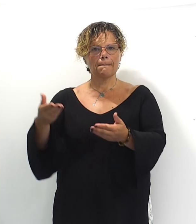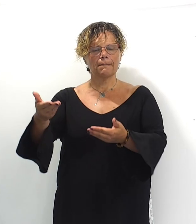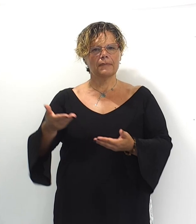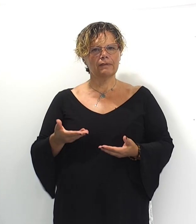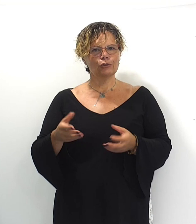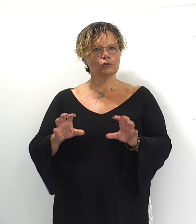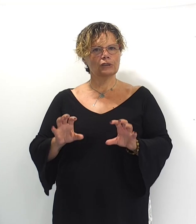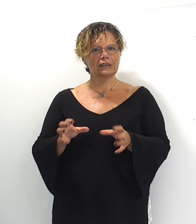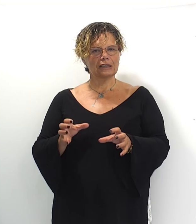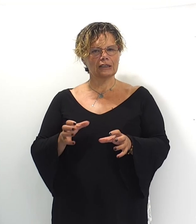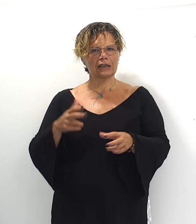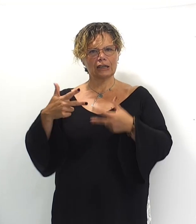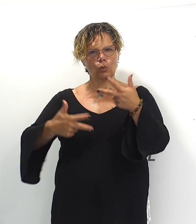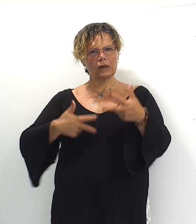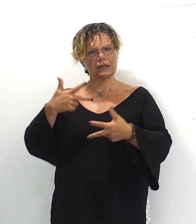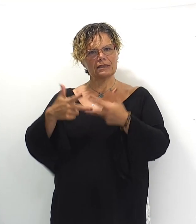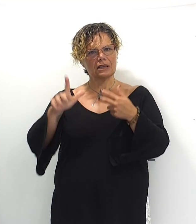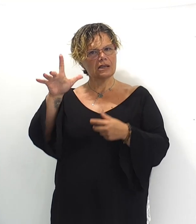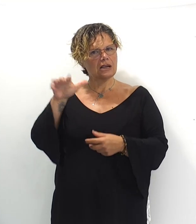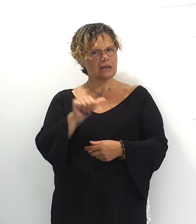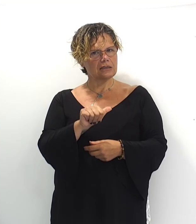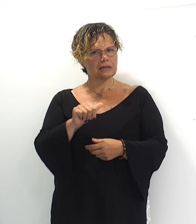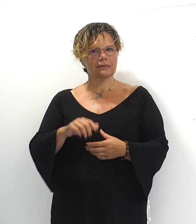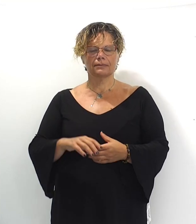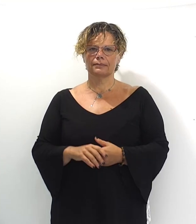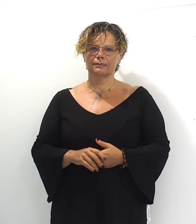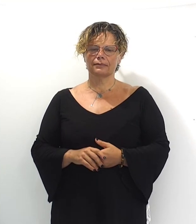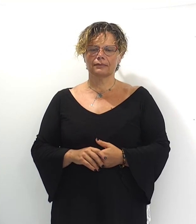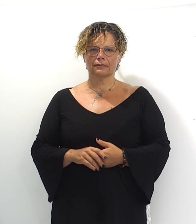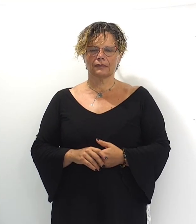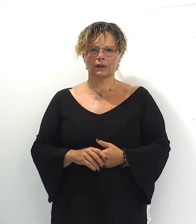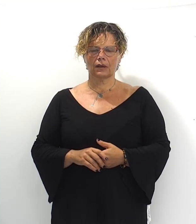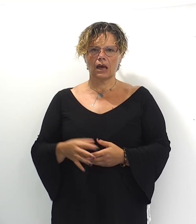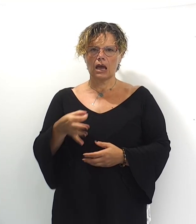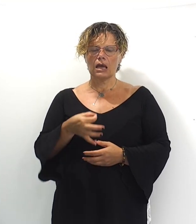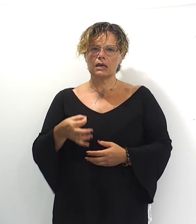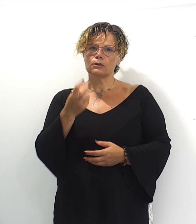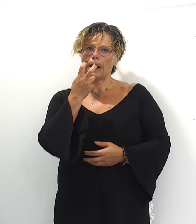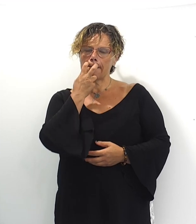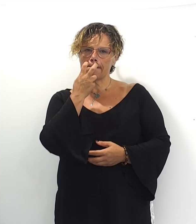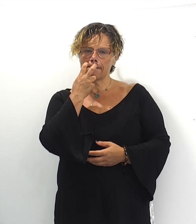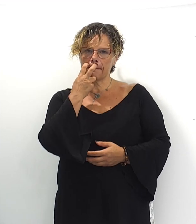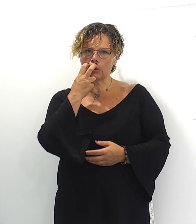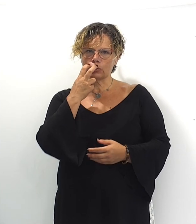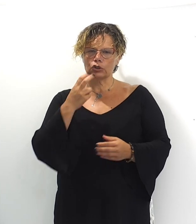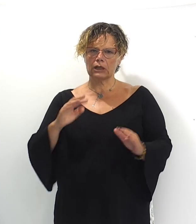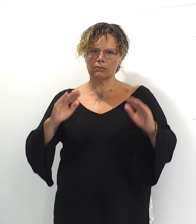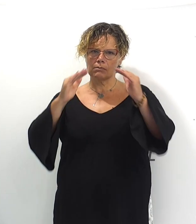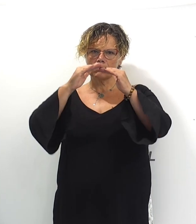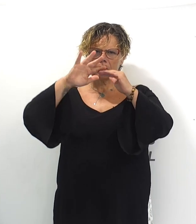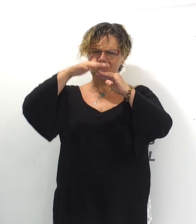Benvenuti al telegiornale nella lingua dei segni. A Procida crolla un pezzo di